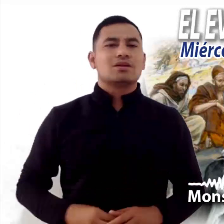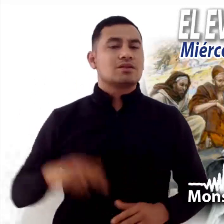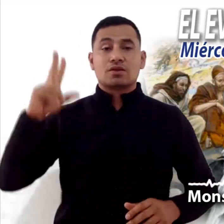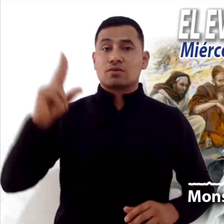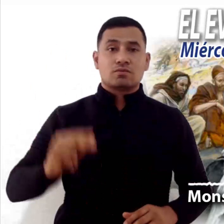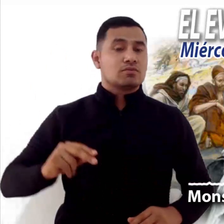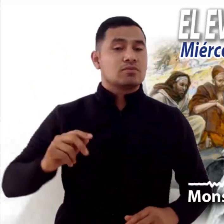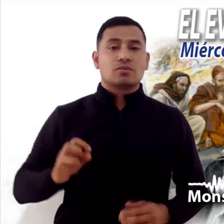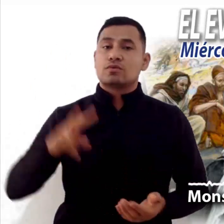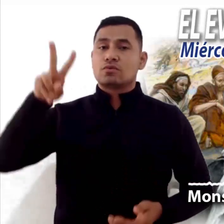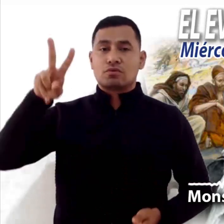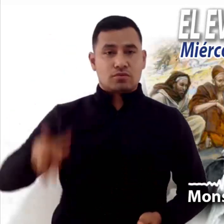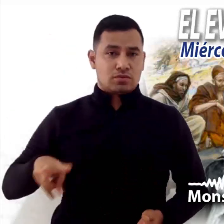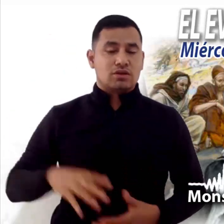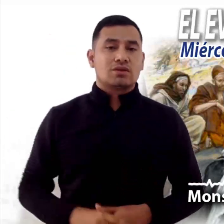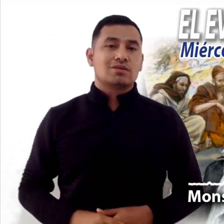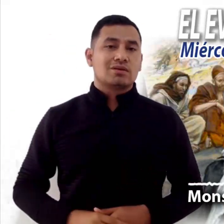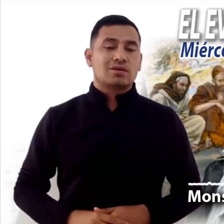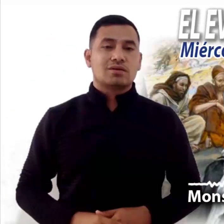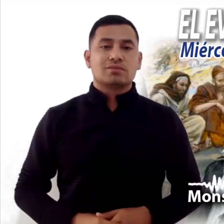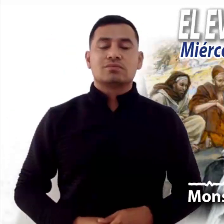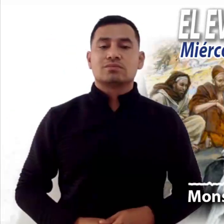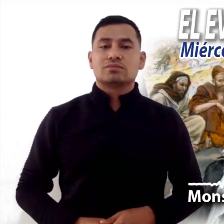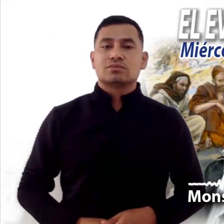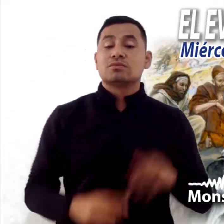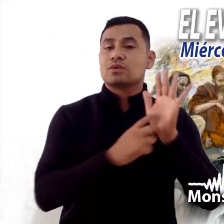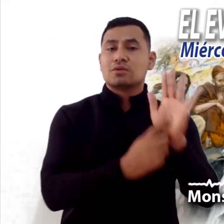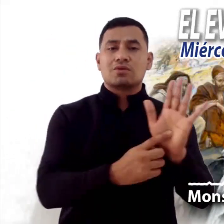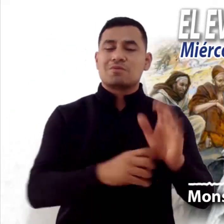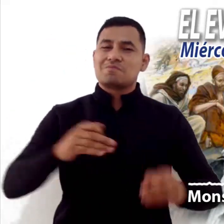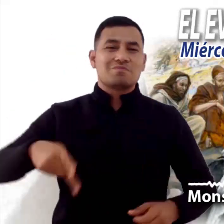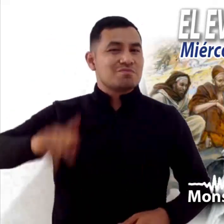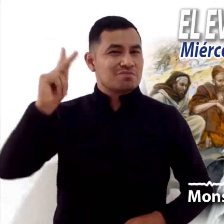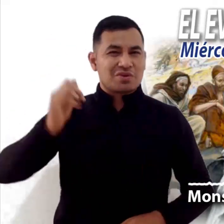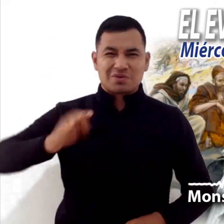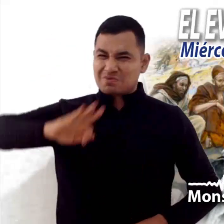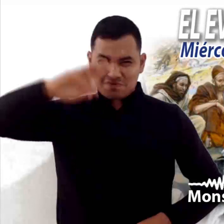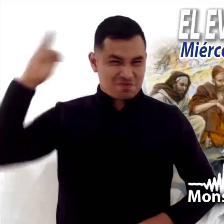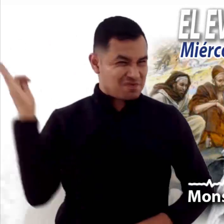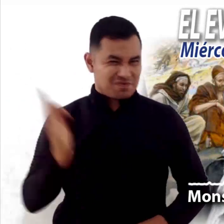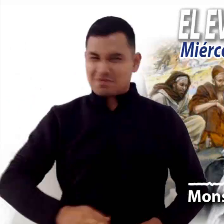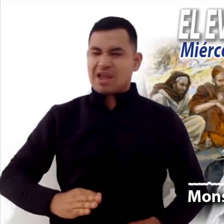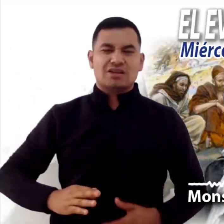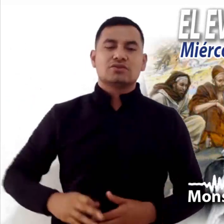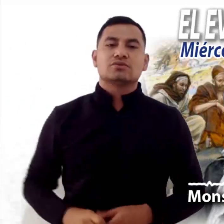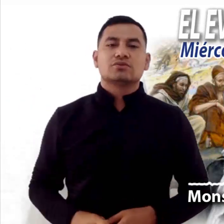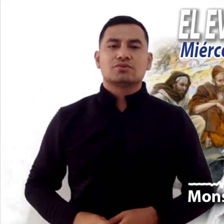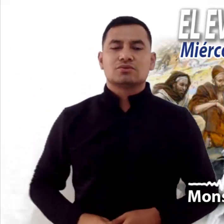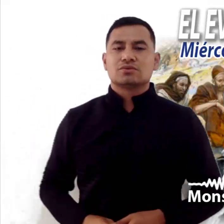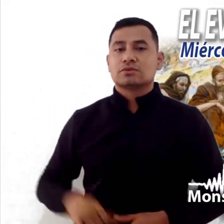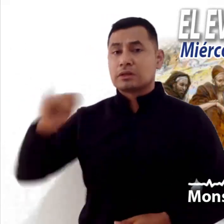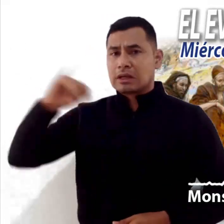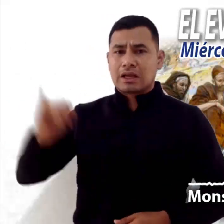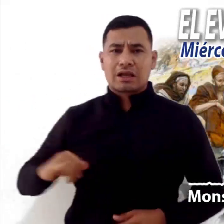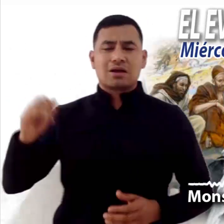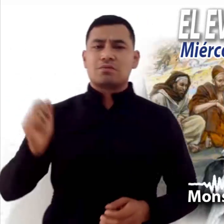Pablo añade algo muy importante: la alegría verdadera. ¿Cómo están tan contentos los jóvenes